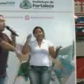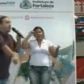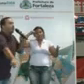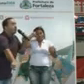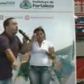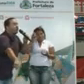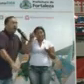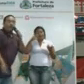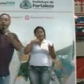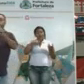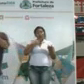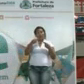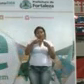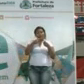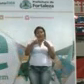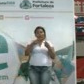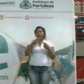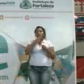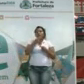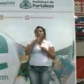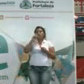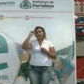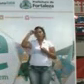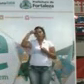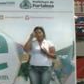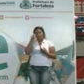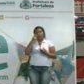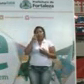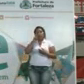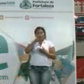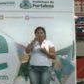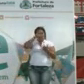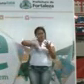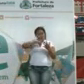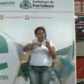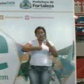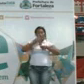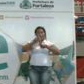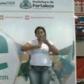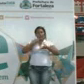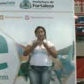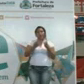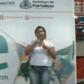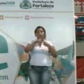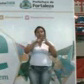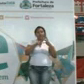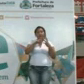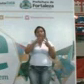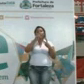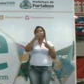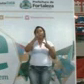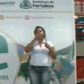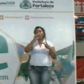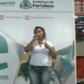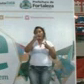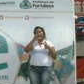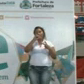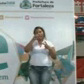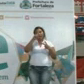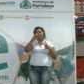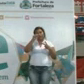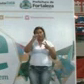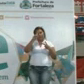era negro mesmo. E na hora que você lê o poema, você encontra sempre uma dualidade, 2 cores, preto